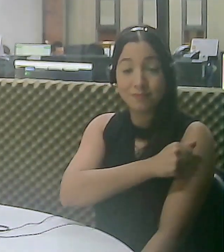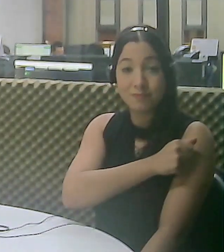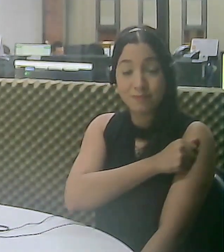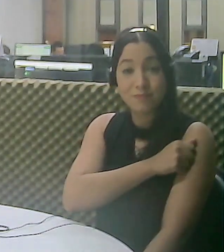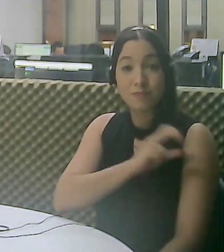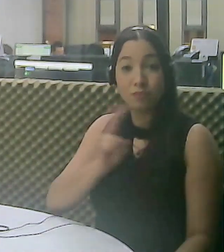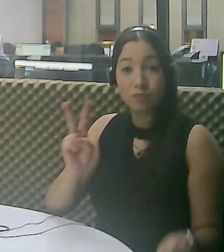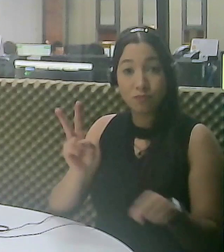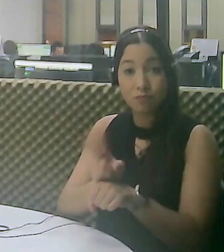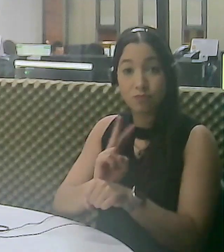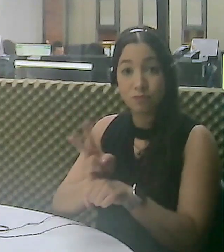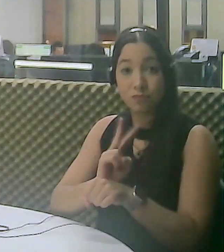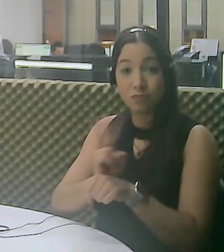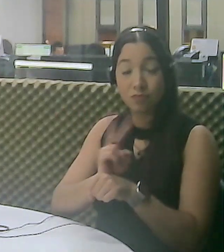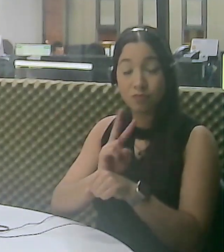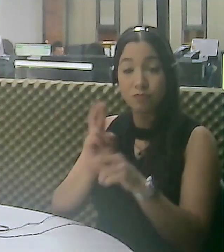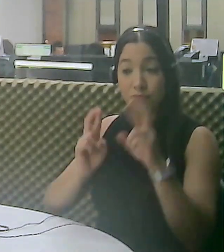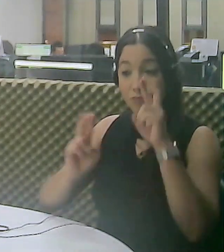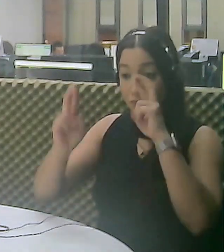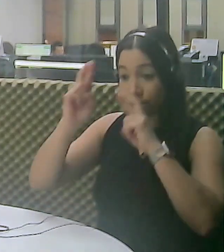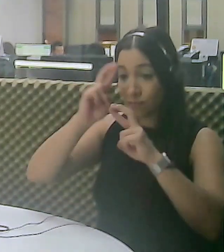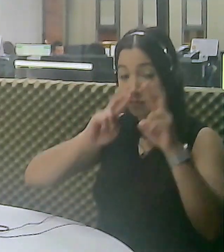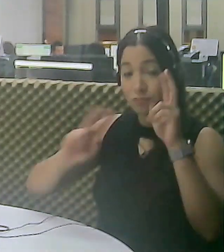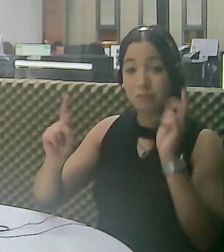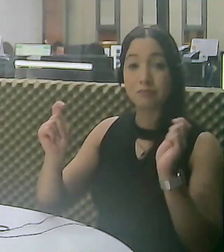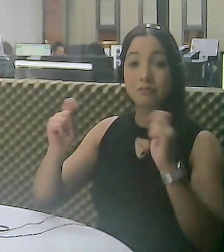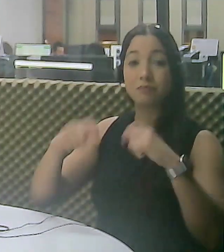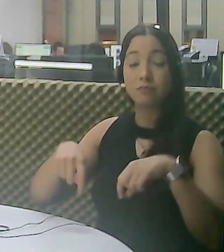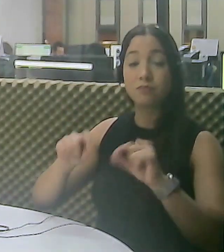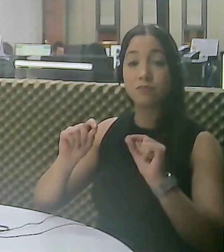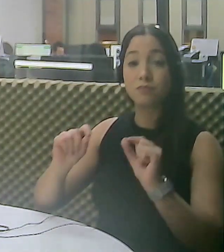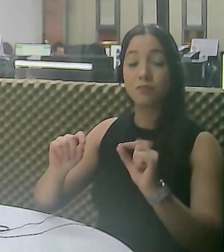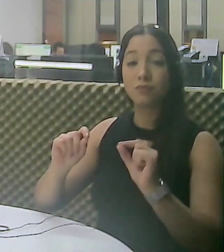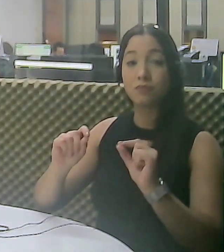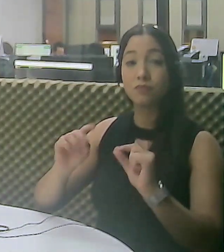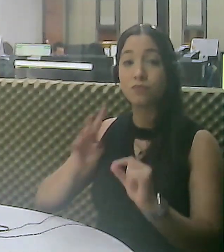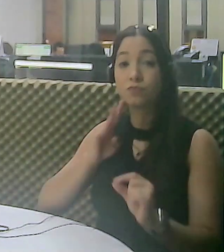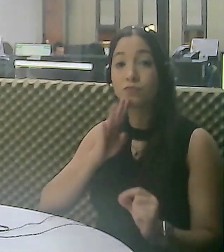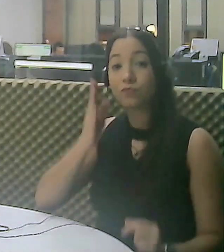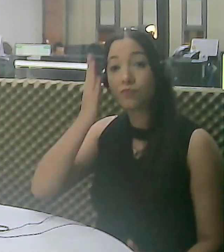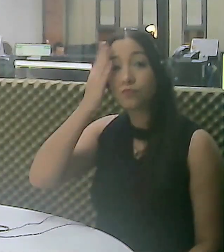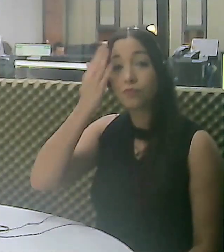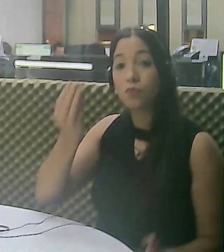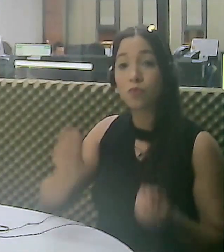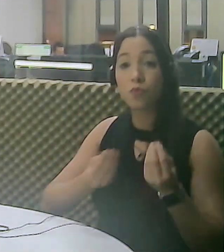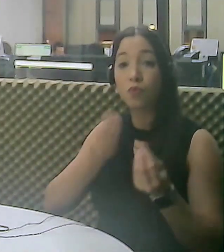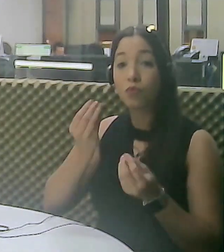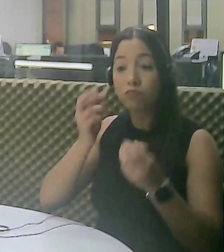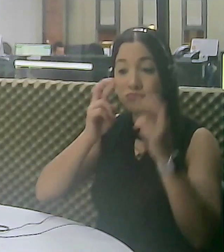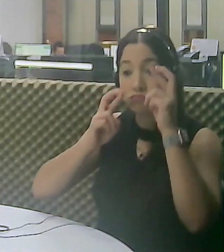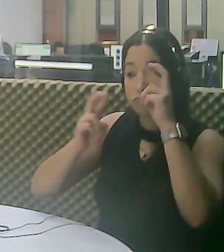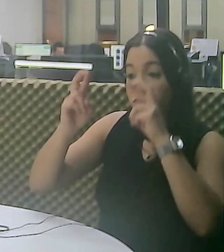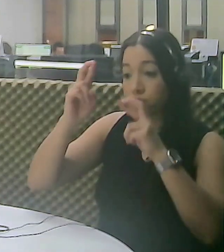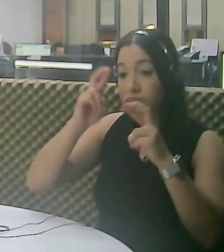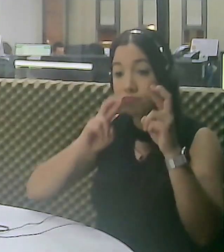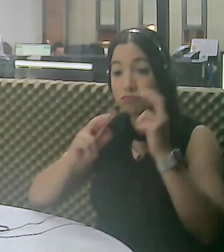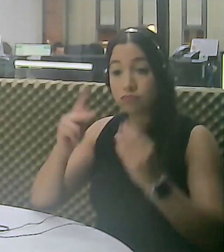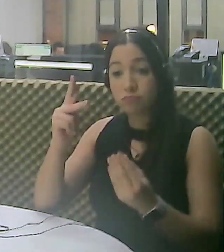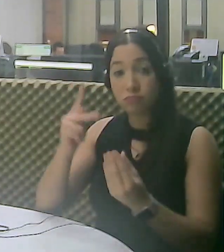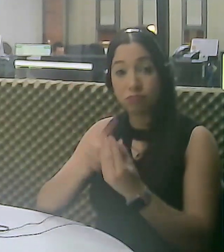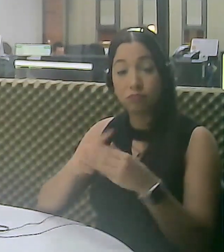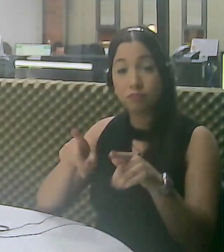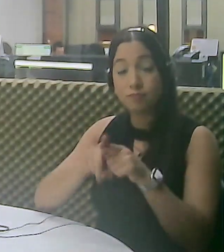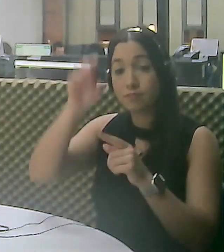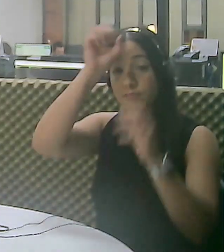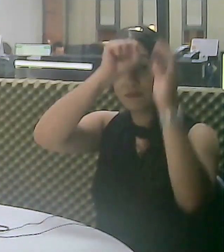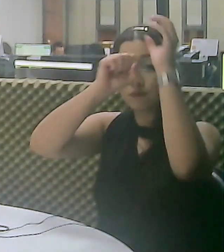monitorada pelos nossos fiscais, em que será possível a esses alunos conhecer como é que funciona a fiscalização do PROCON, bem como